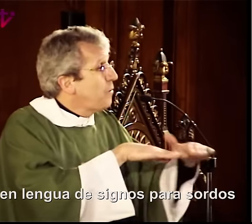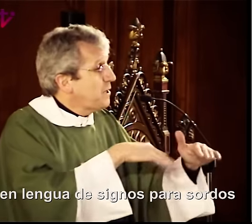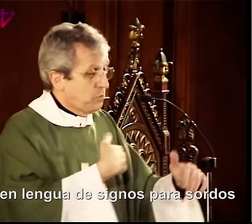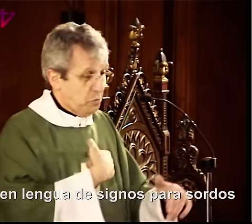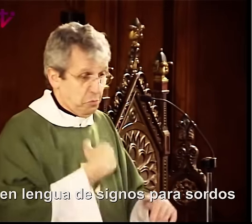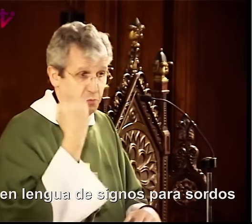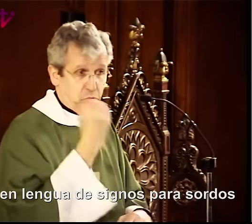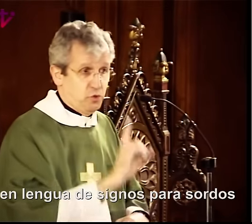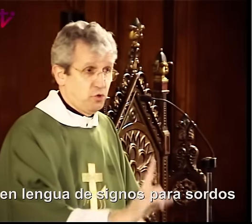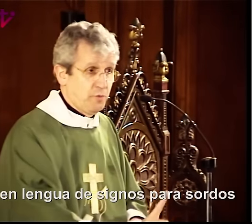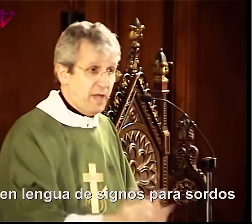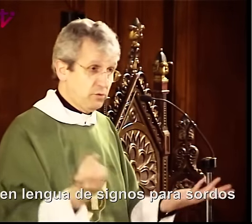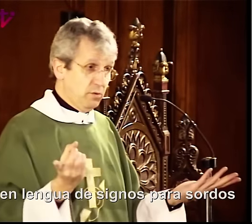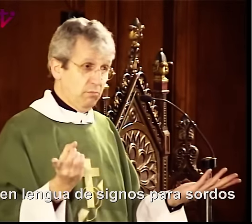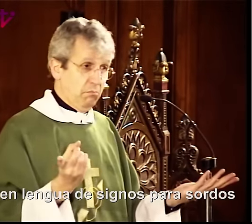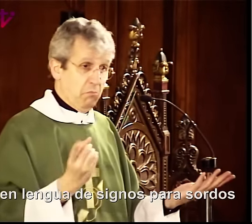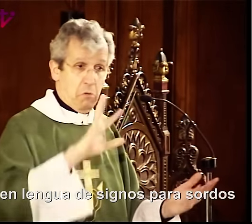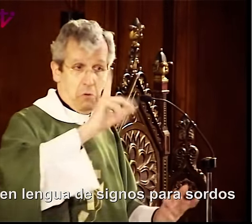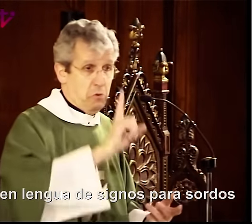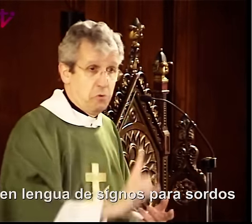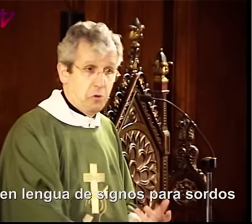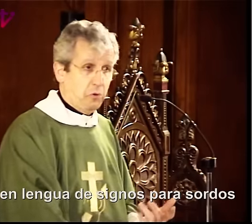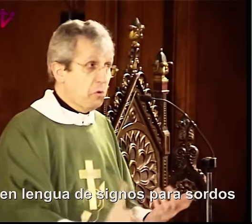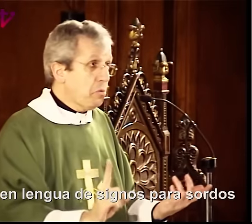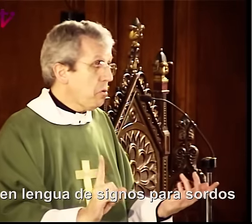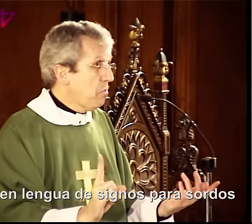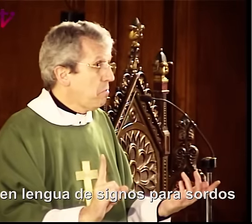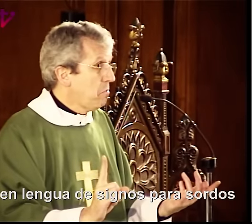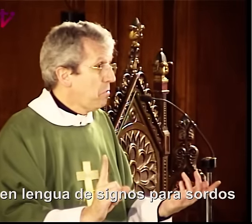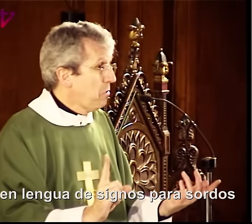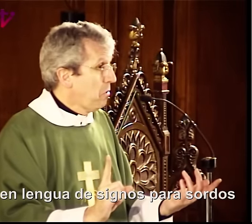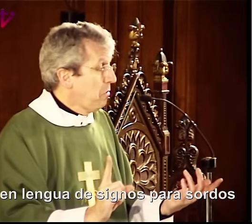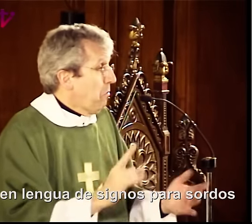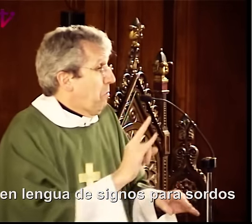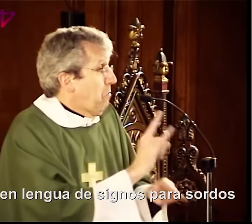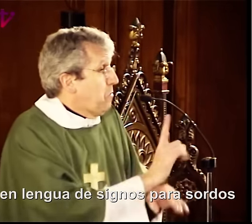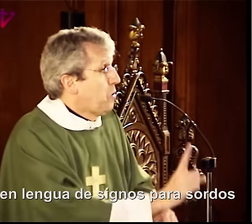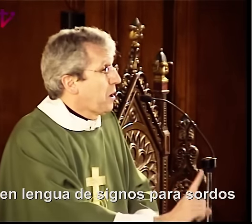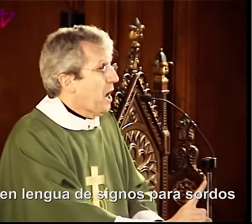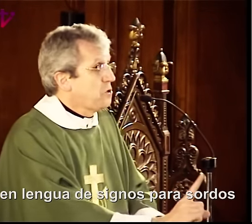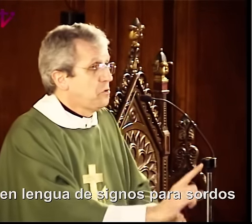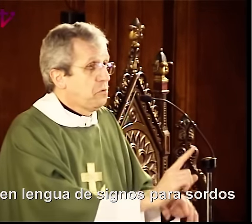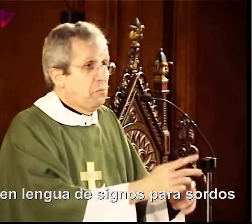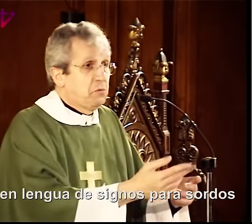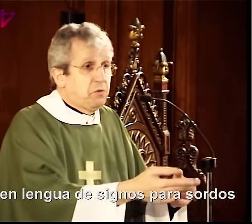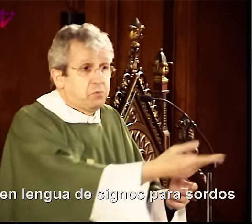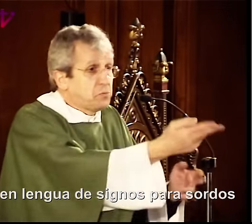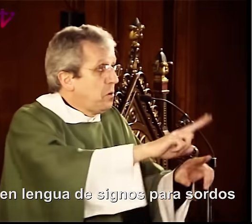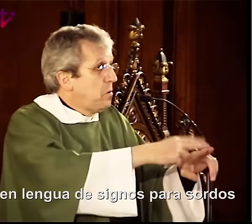mínimo. Yo no mato, no robo, no engaño. Es decir, pues el